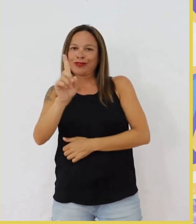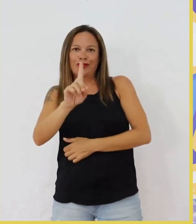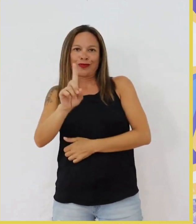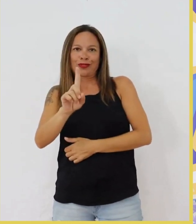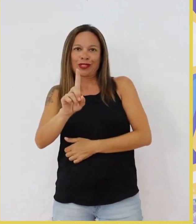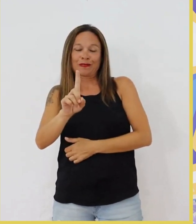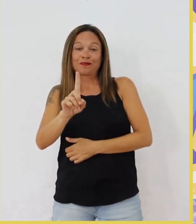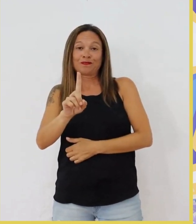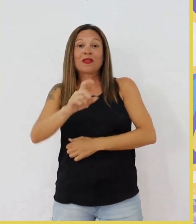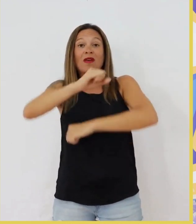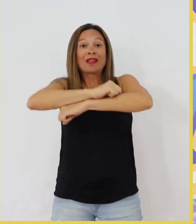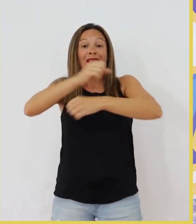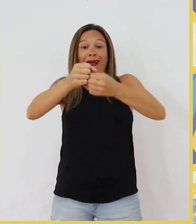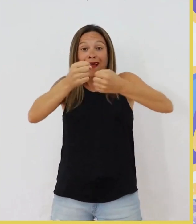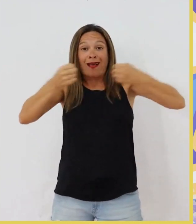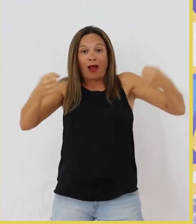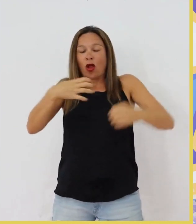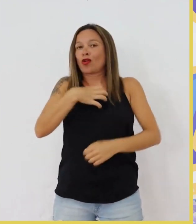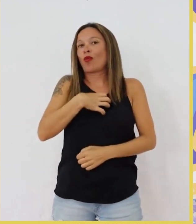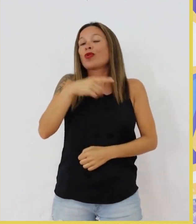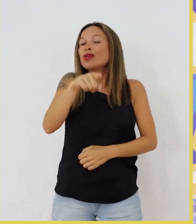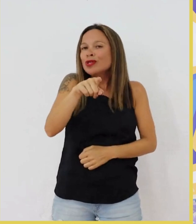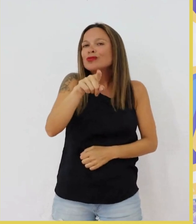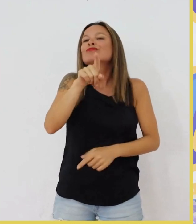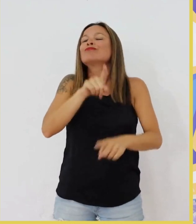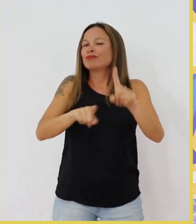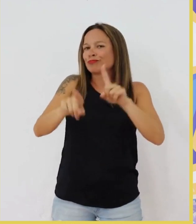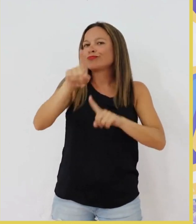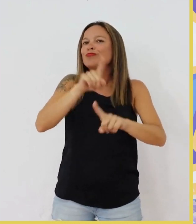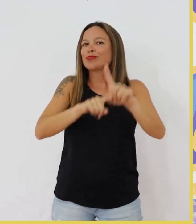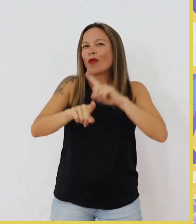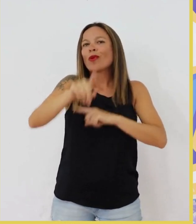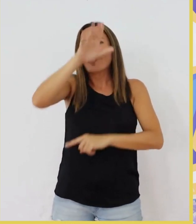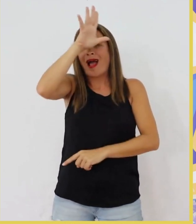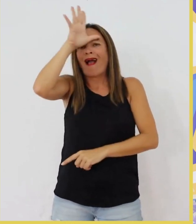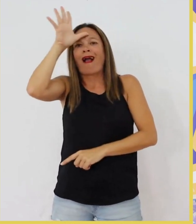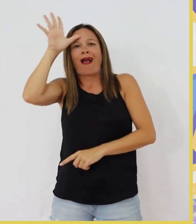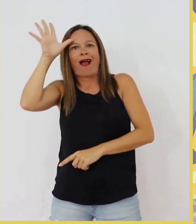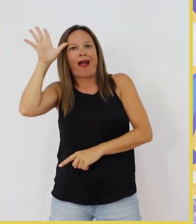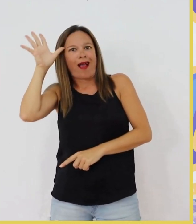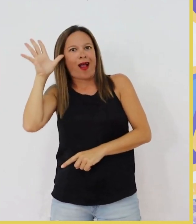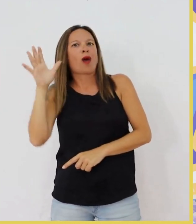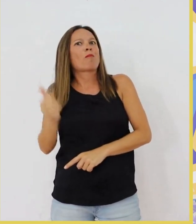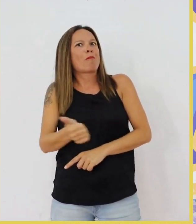funcionan y no se pueden abrir. Eso provoca que caiga más calor, ya